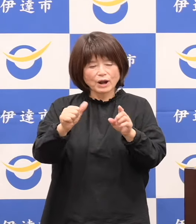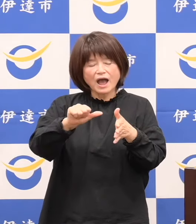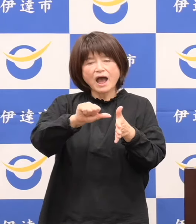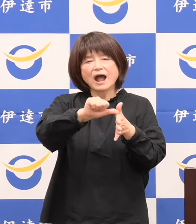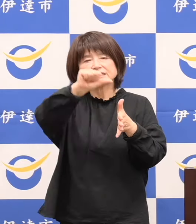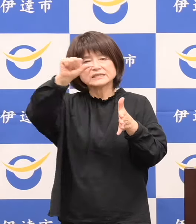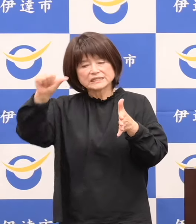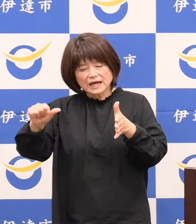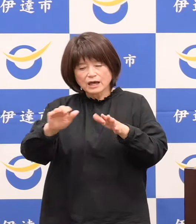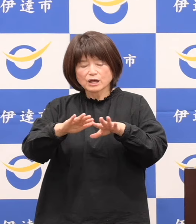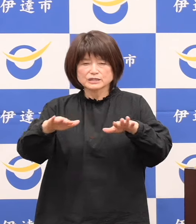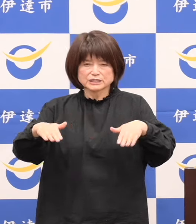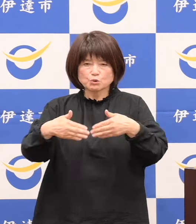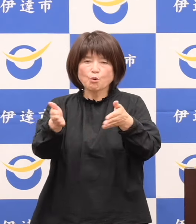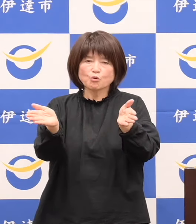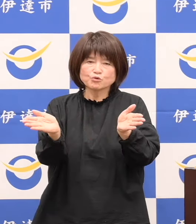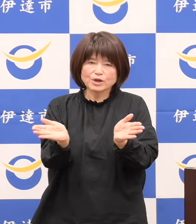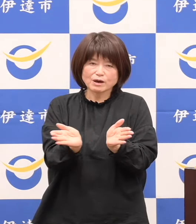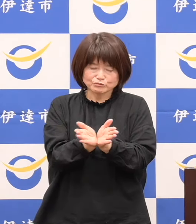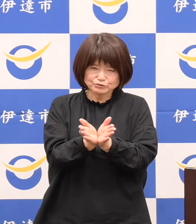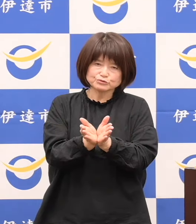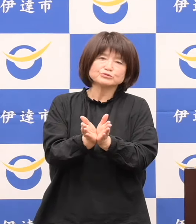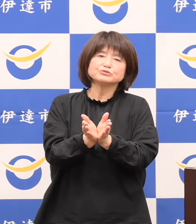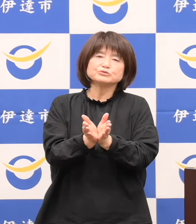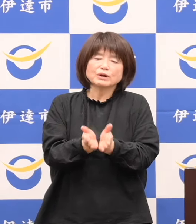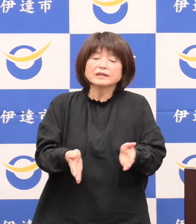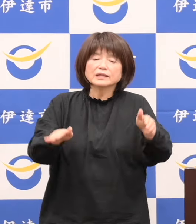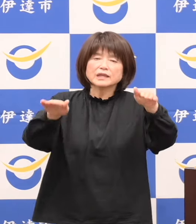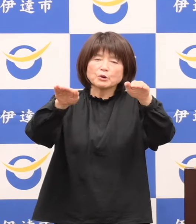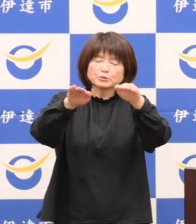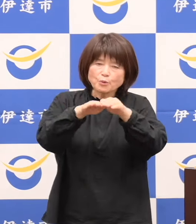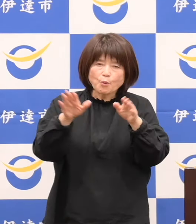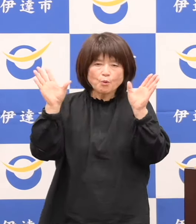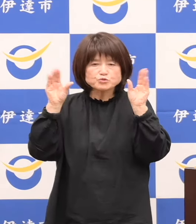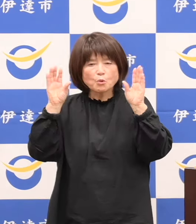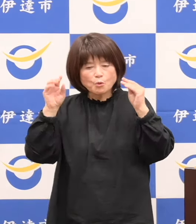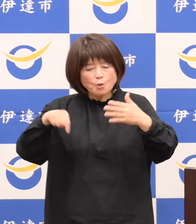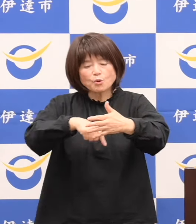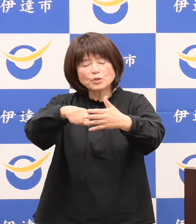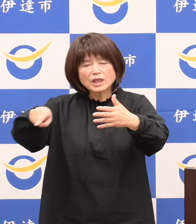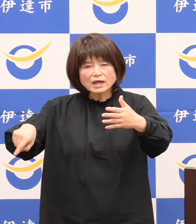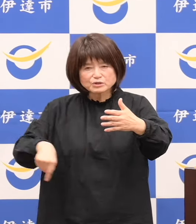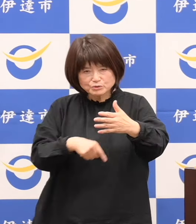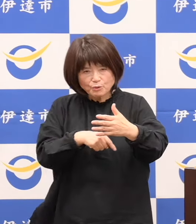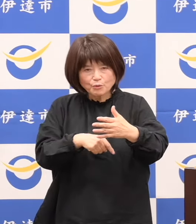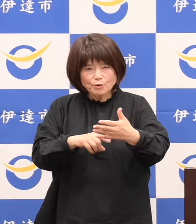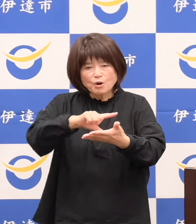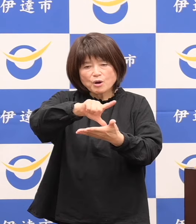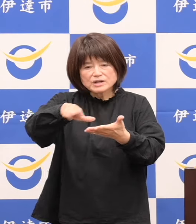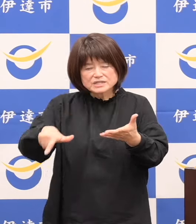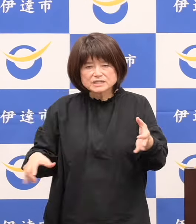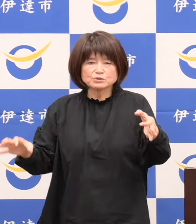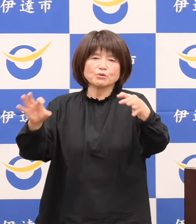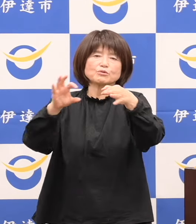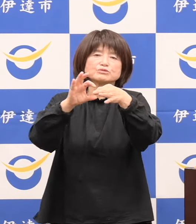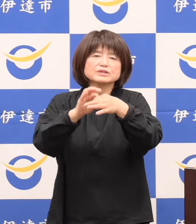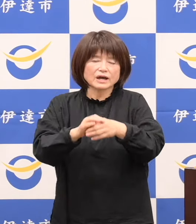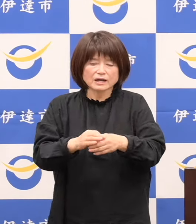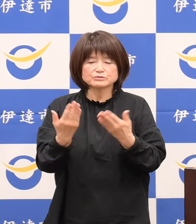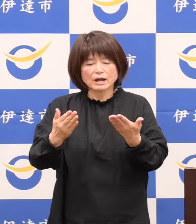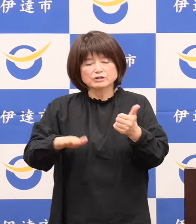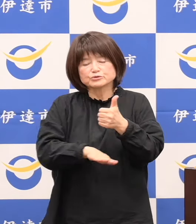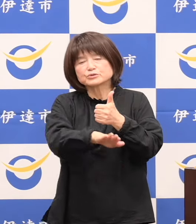児童クラブ館としてソフトハードともに地域とつながる学習環境の創出を図ってまいったところであ